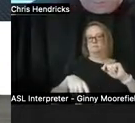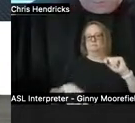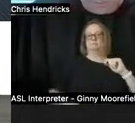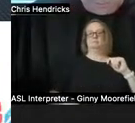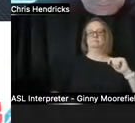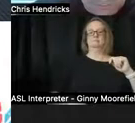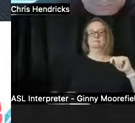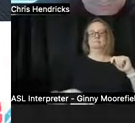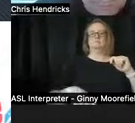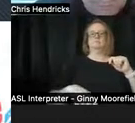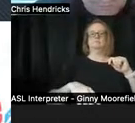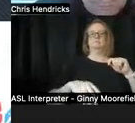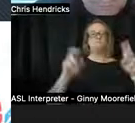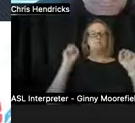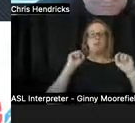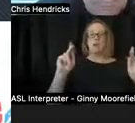al respecto